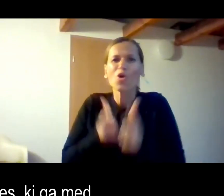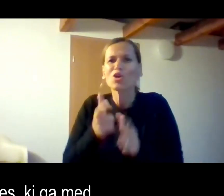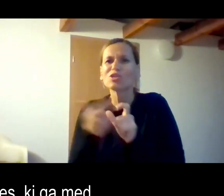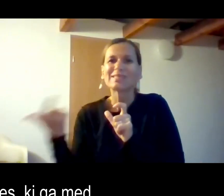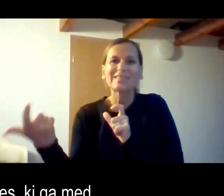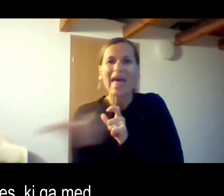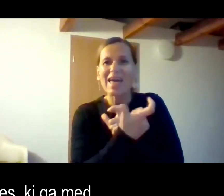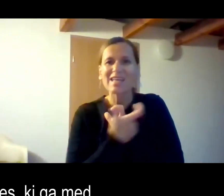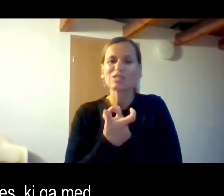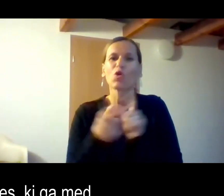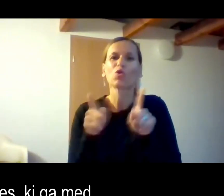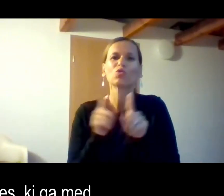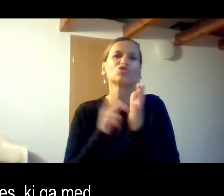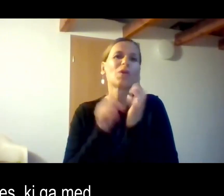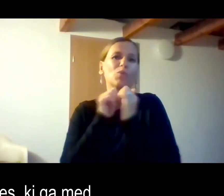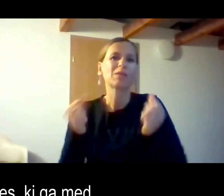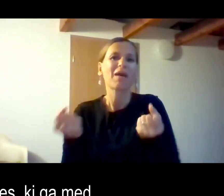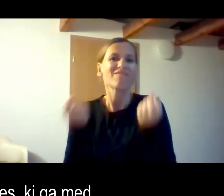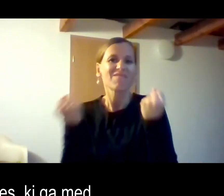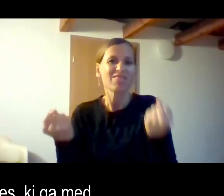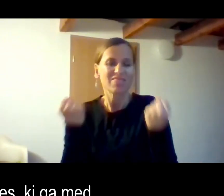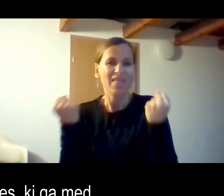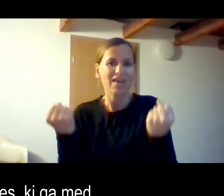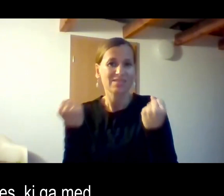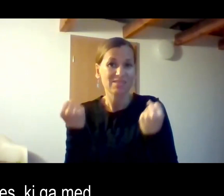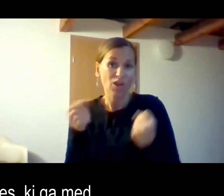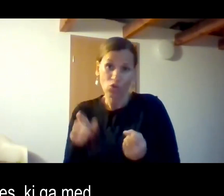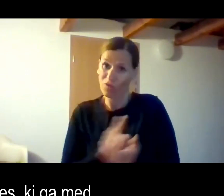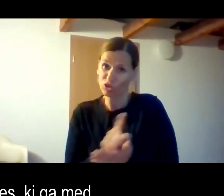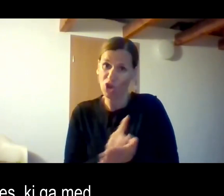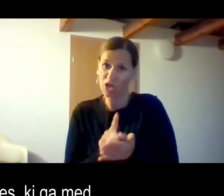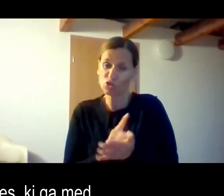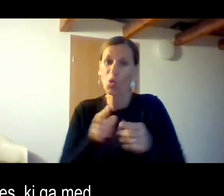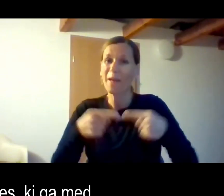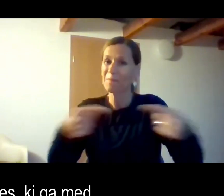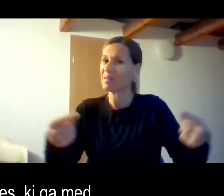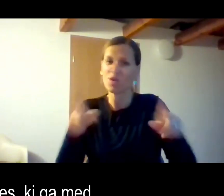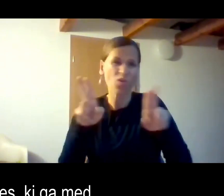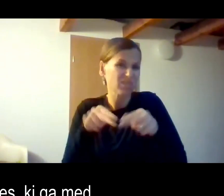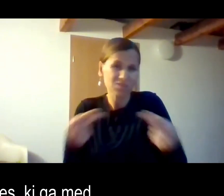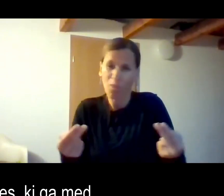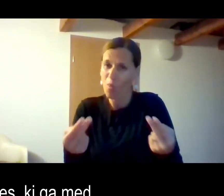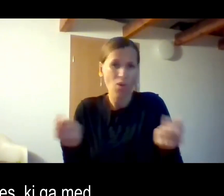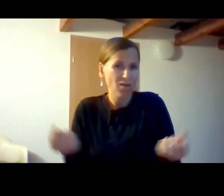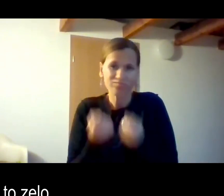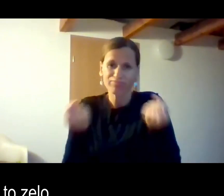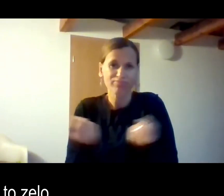posebno tudi fitnes, ki ga v času epidemije nismo mogli koristiti. In,